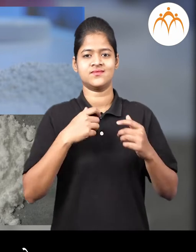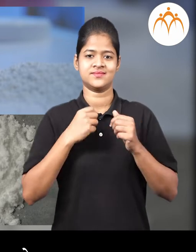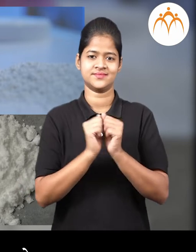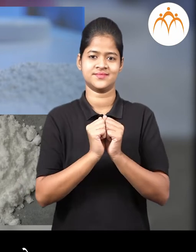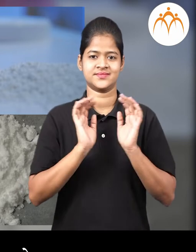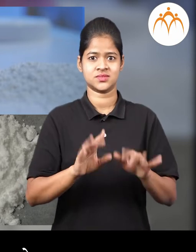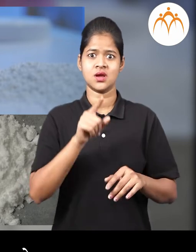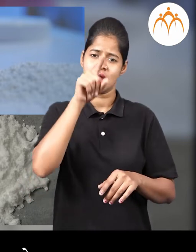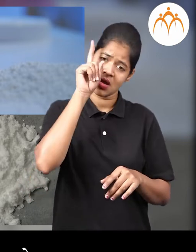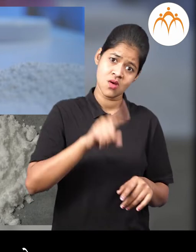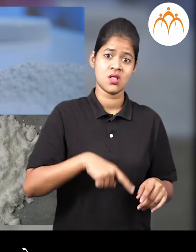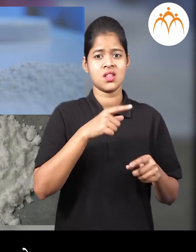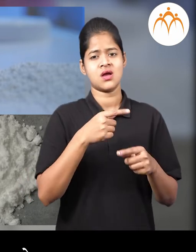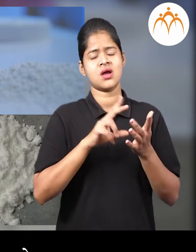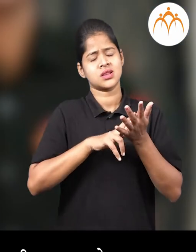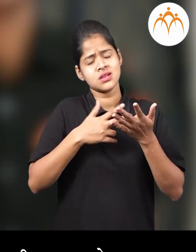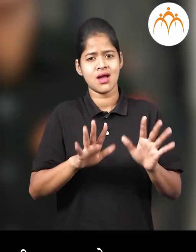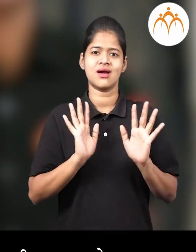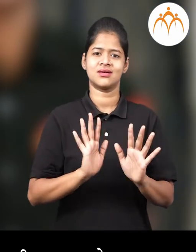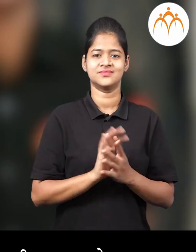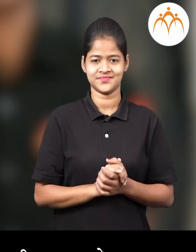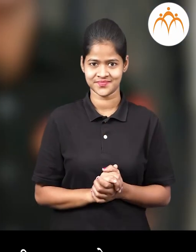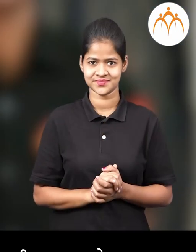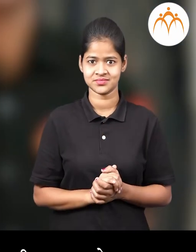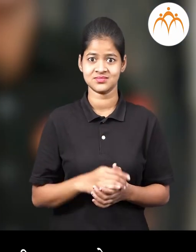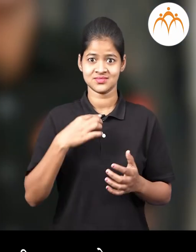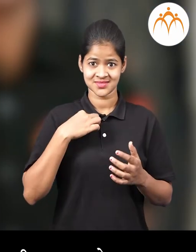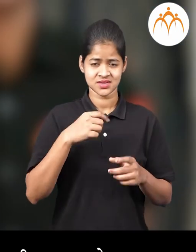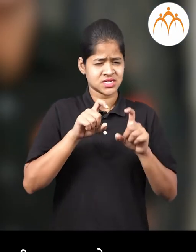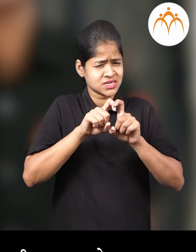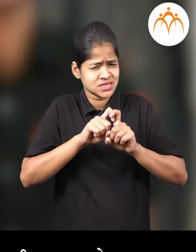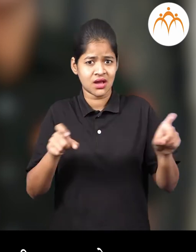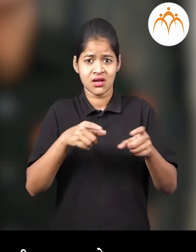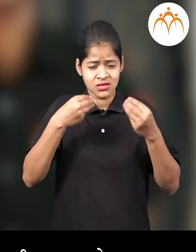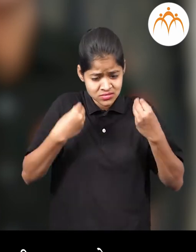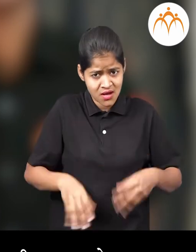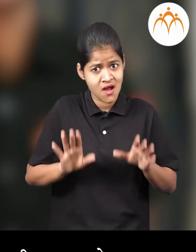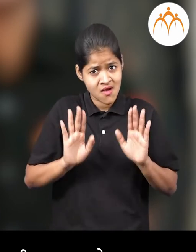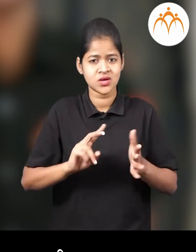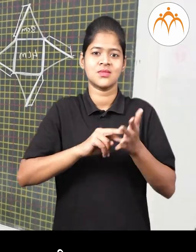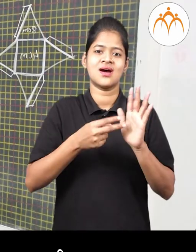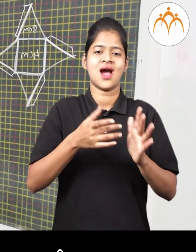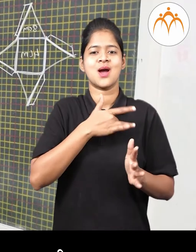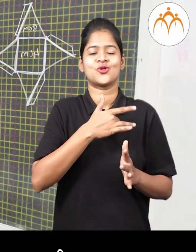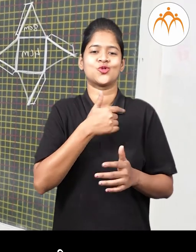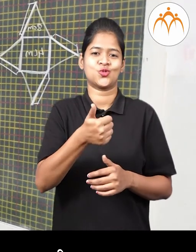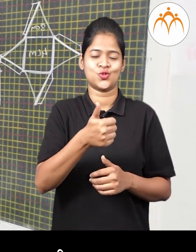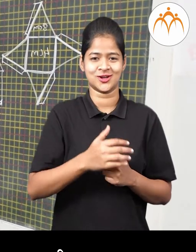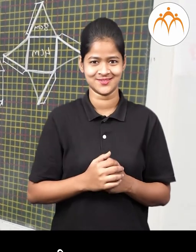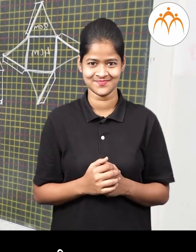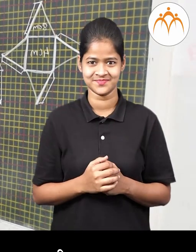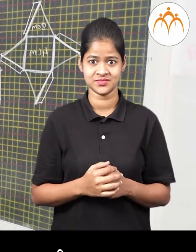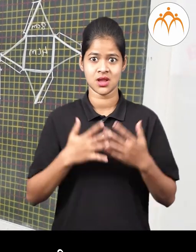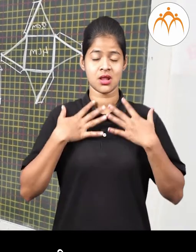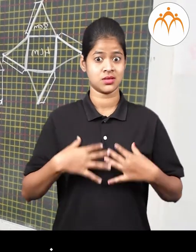नैसरगिक घटक आहे स्वच्छ कपडे घालने ही एक चांगली सवय आपले आरोग्य